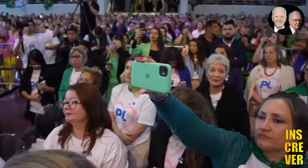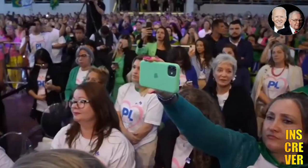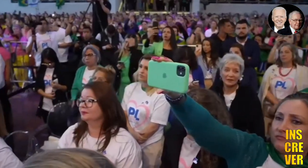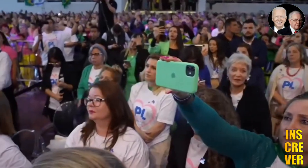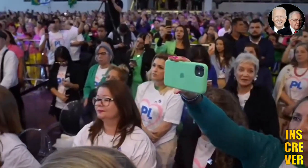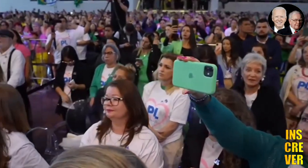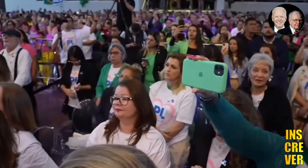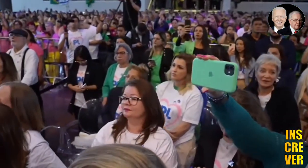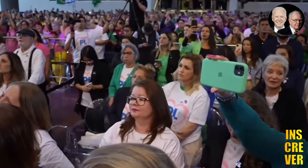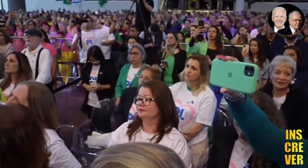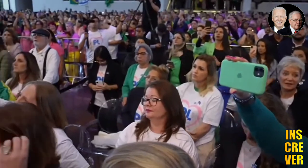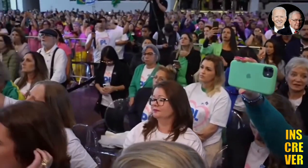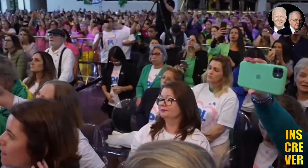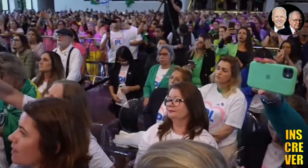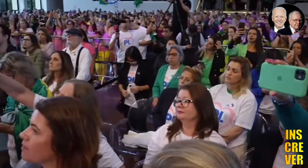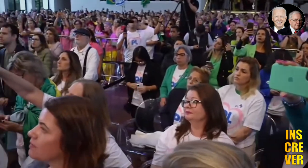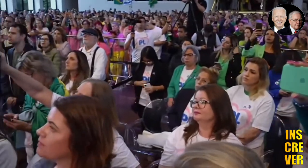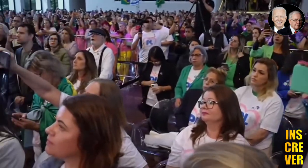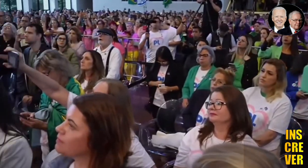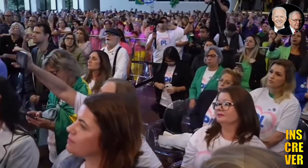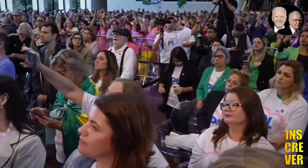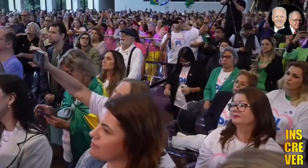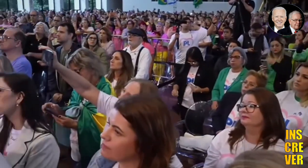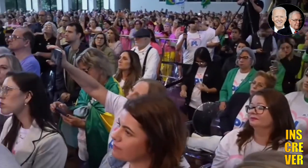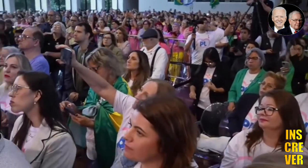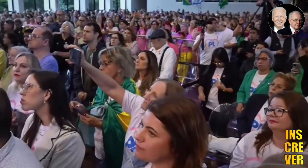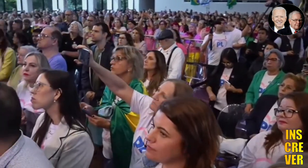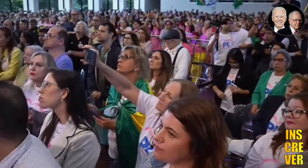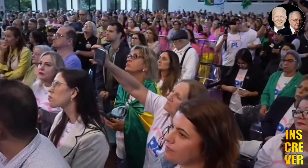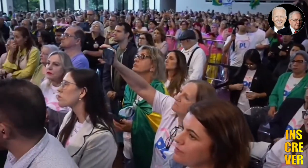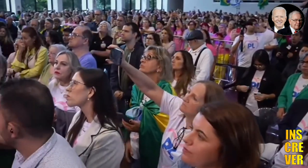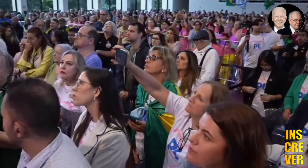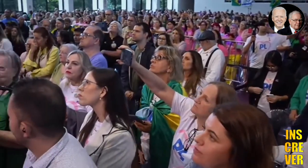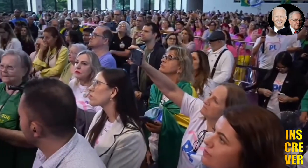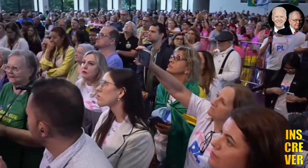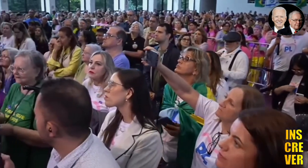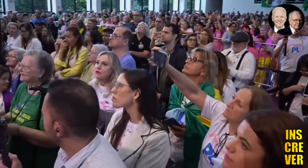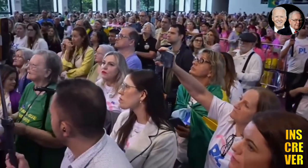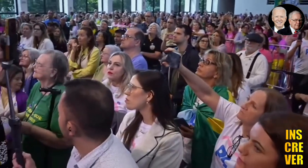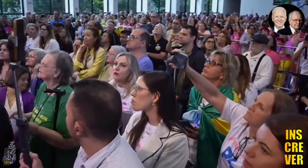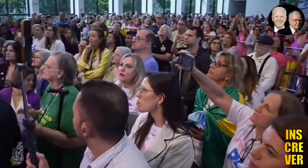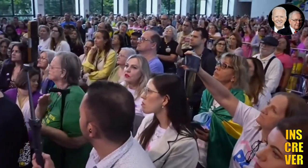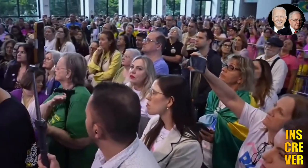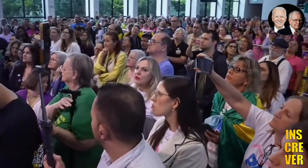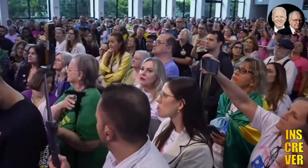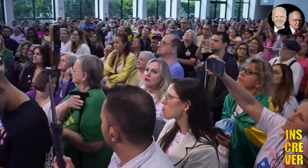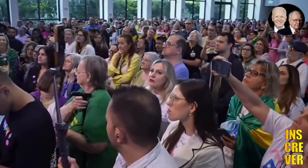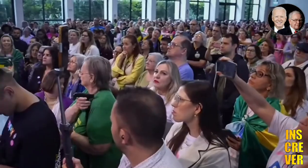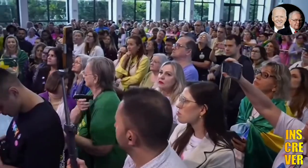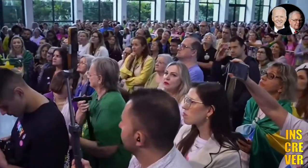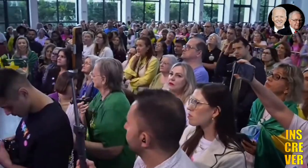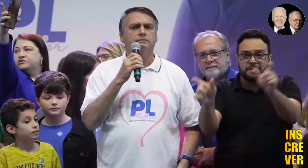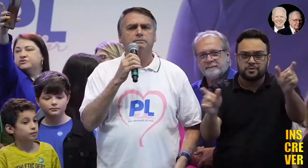É isso que nós queremos para o nosso Brasil e não podemos nos esquecer dessas pessoas.